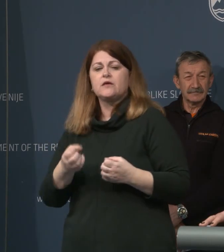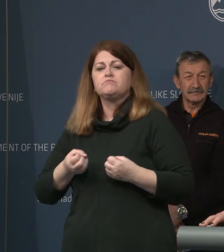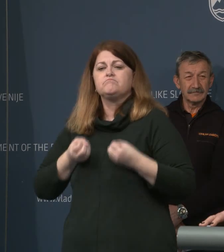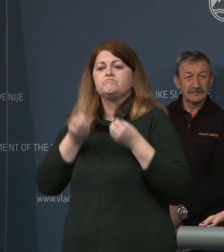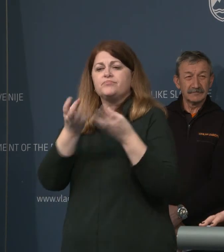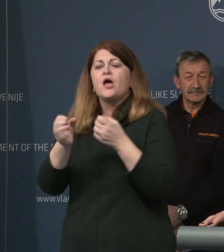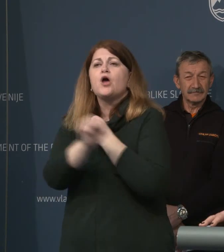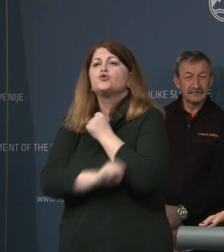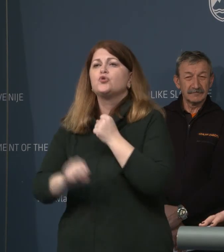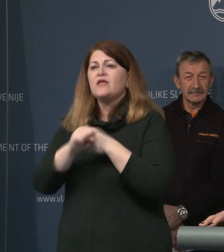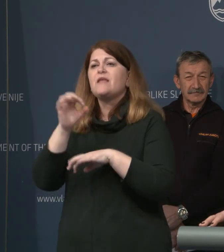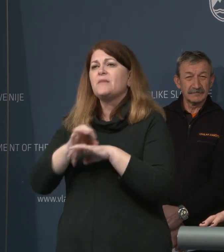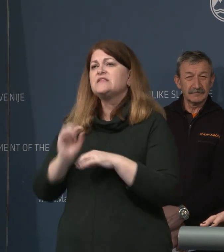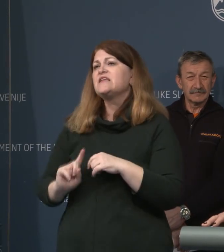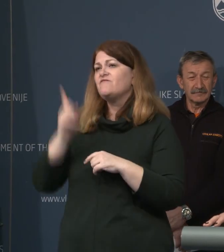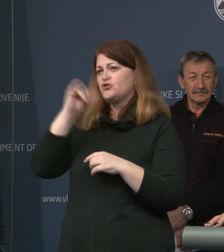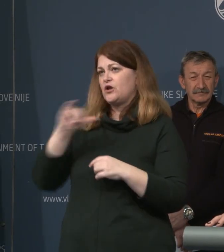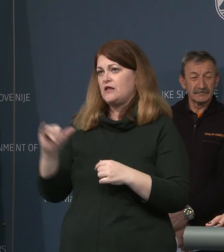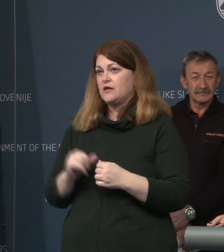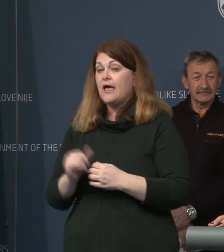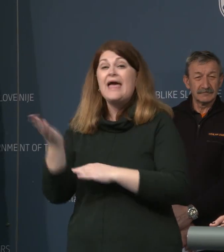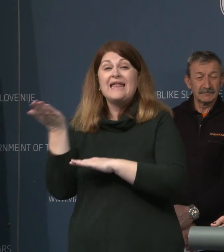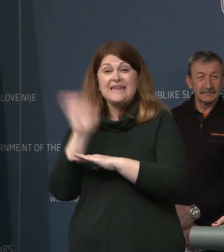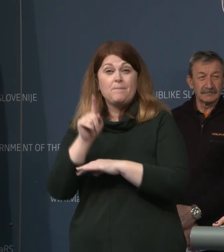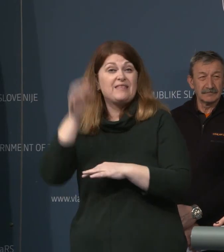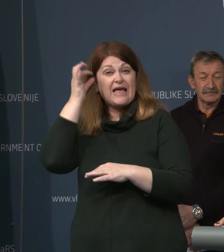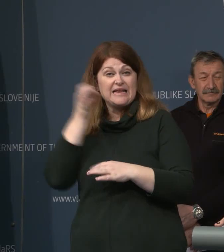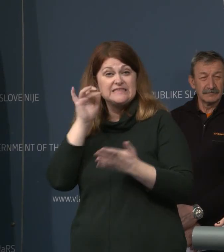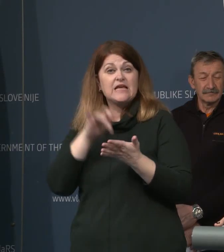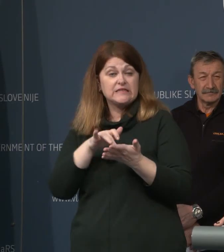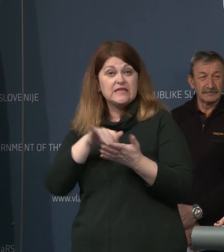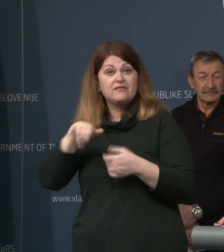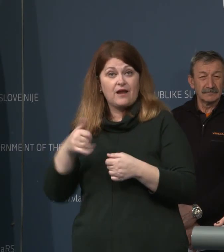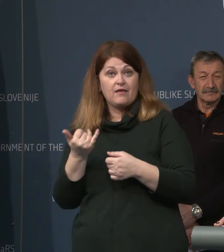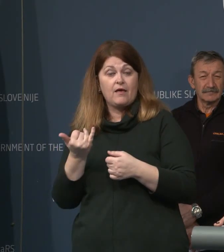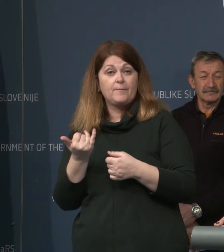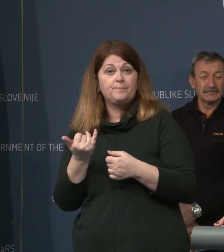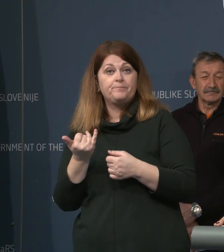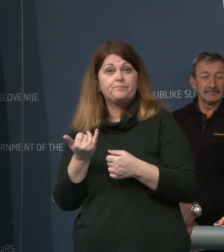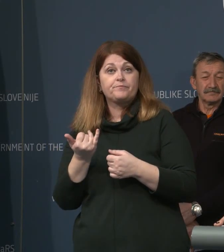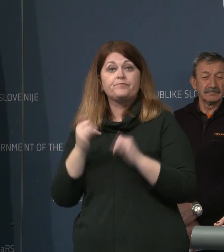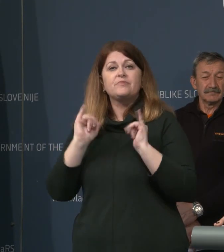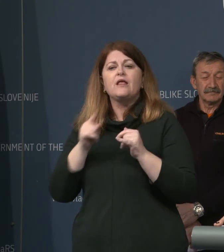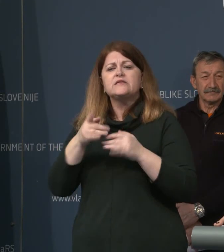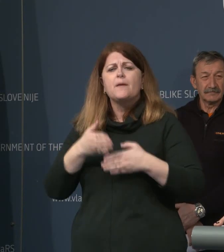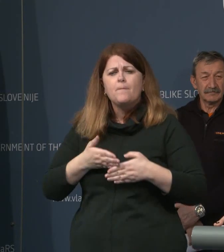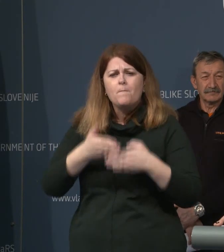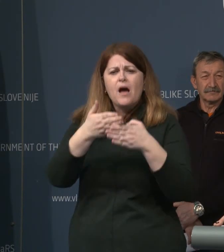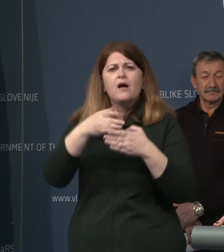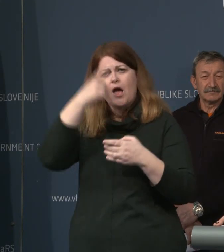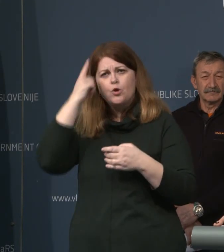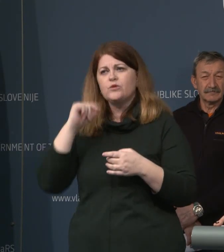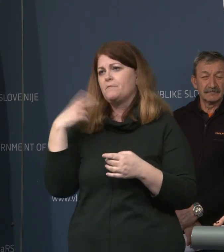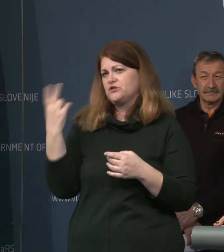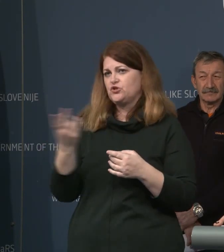udejanjeni študenti medicine višjih letnikov. Namen tega klicnega centra je, da se pomaga